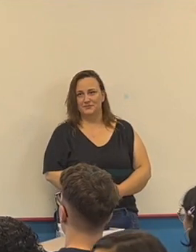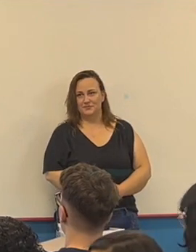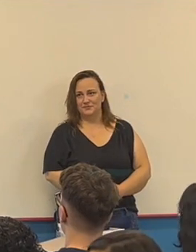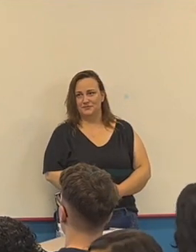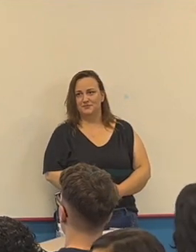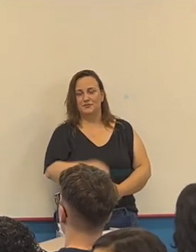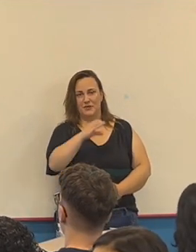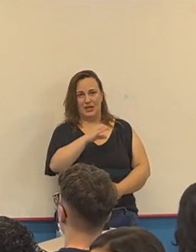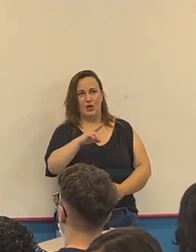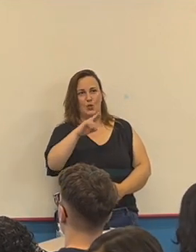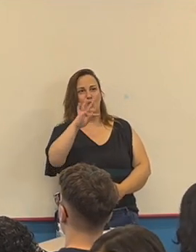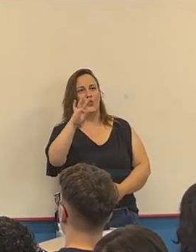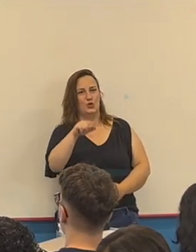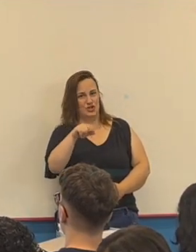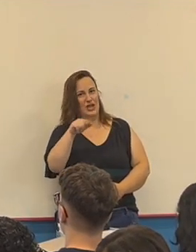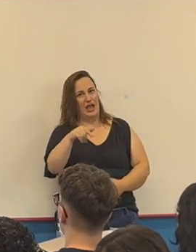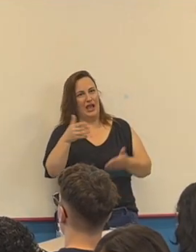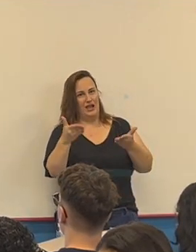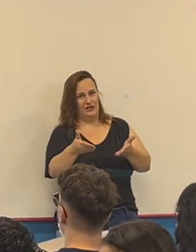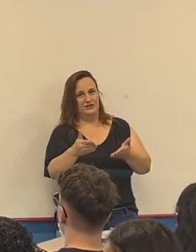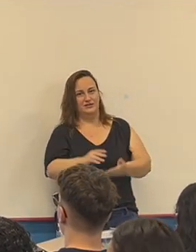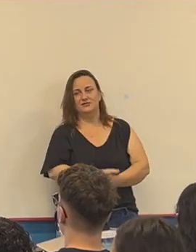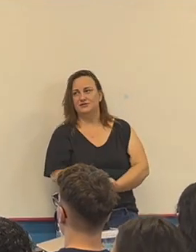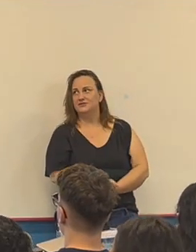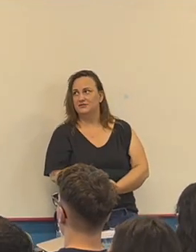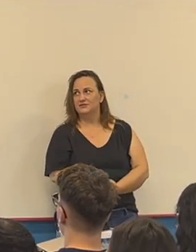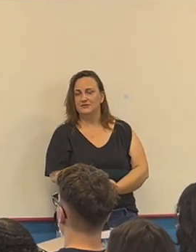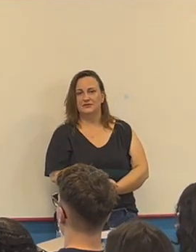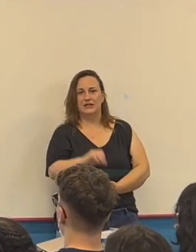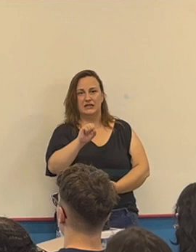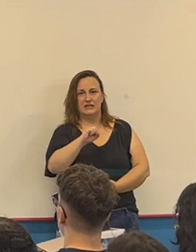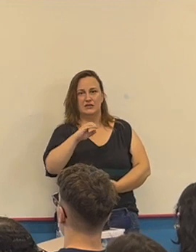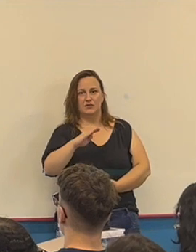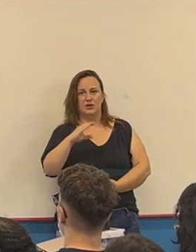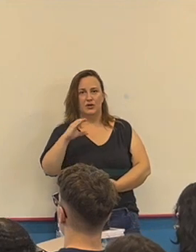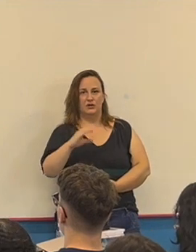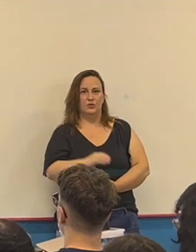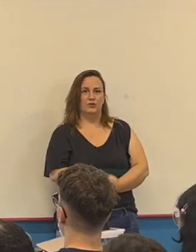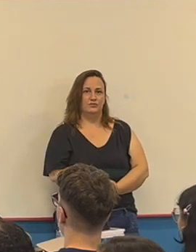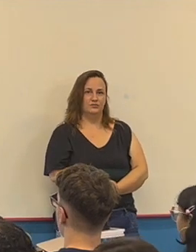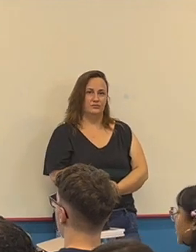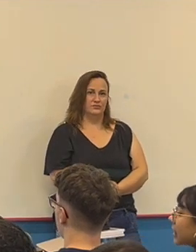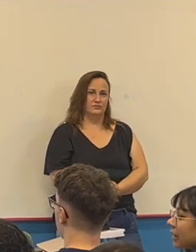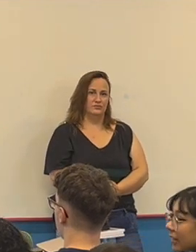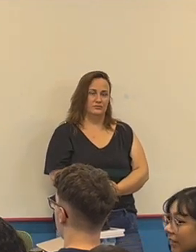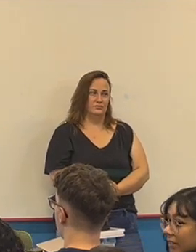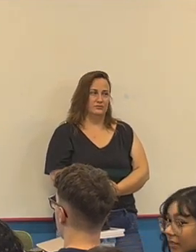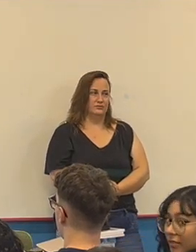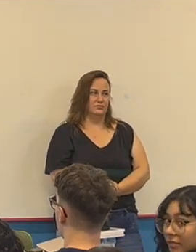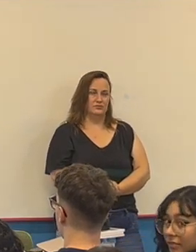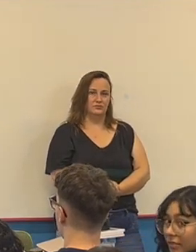A CUT é a Central Única do Trabalhador, acho que a CEA é a emissão garantida. Você pode falar um pouquinho mais sobre a página